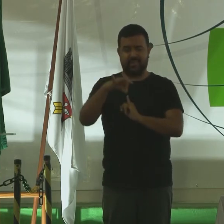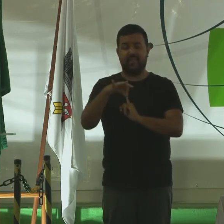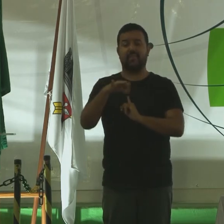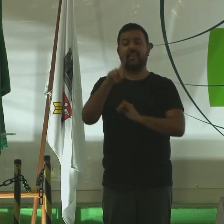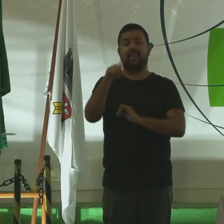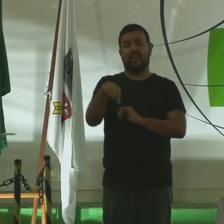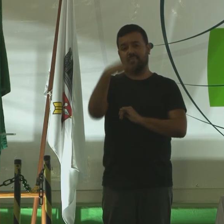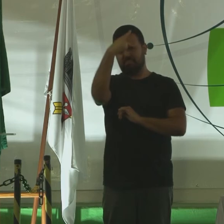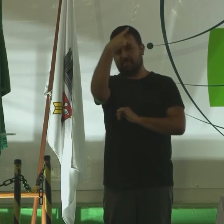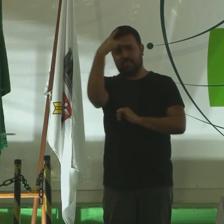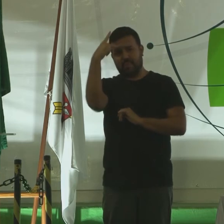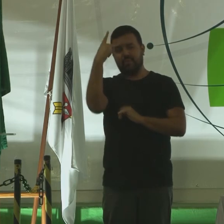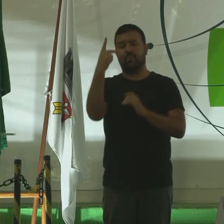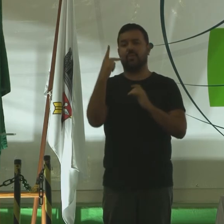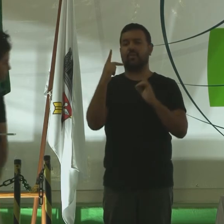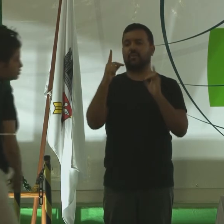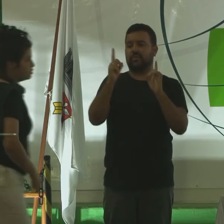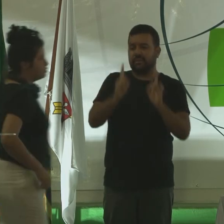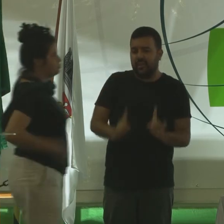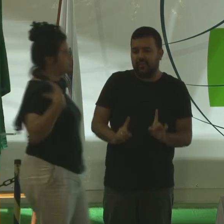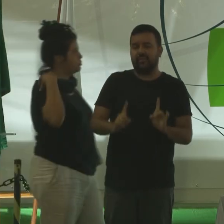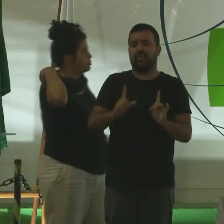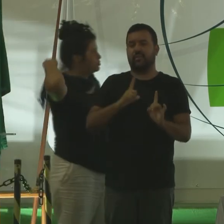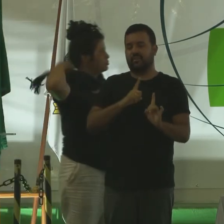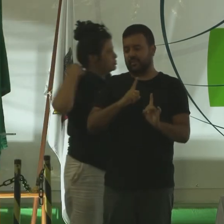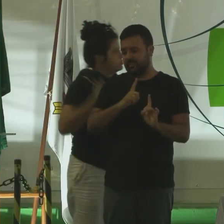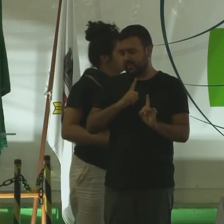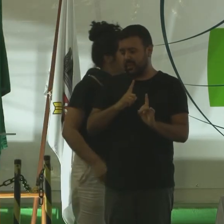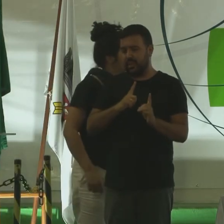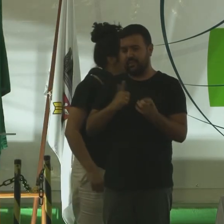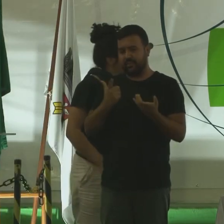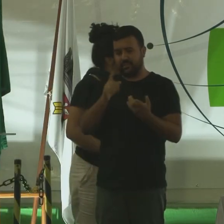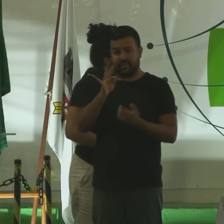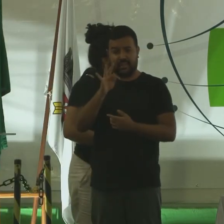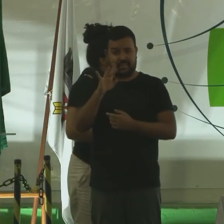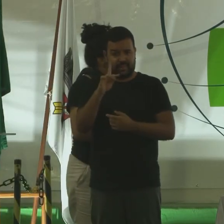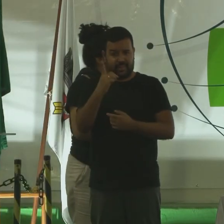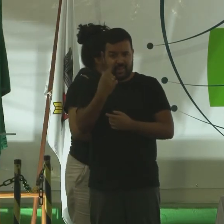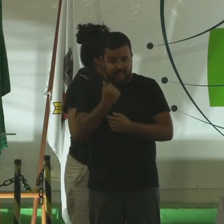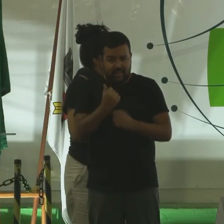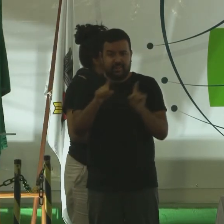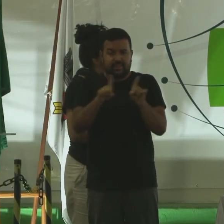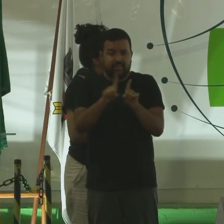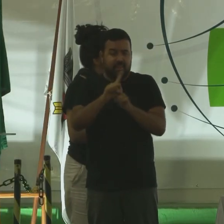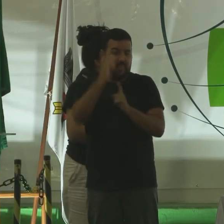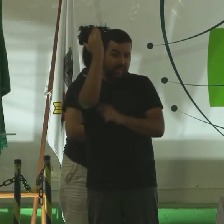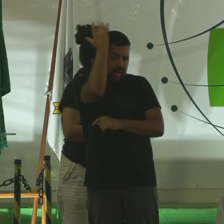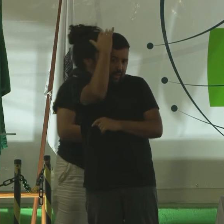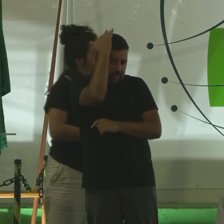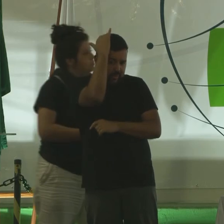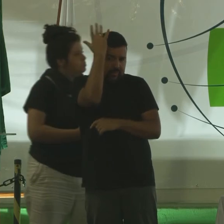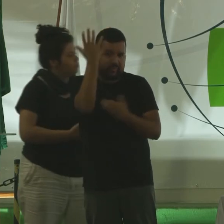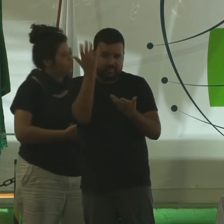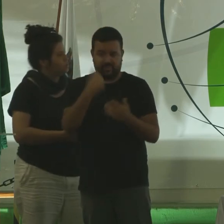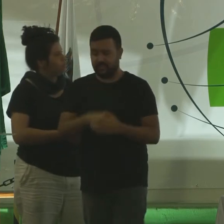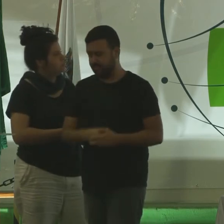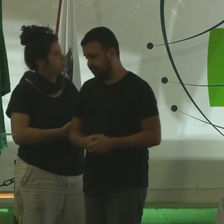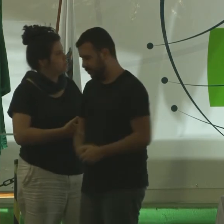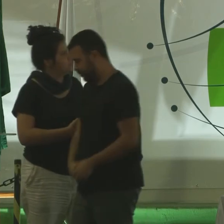né, são as pessoas com deficiência, transtornos globais de desenvolvimento e altas habilidades de